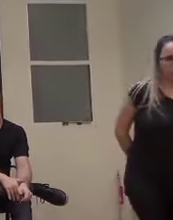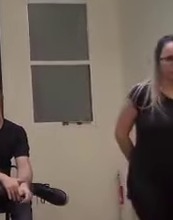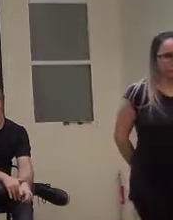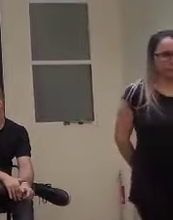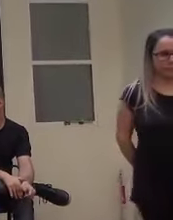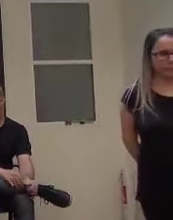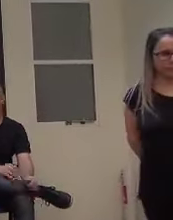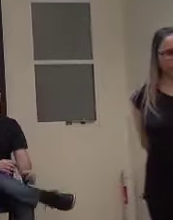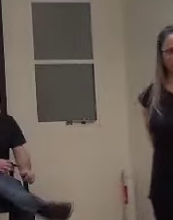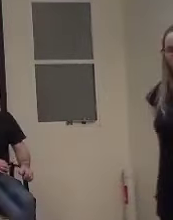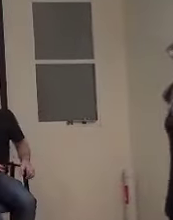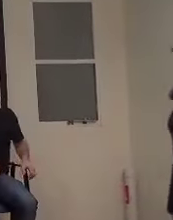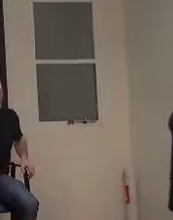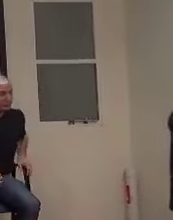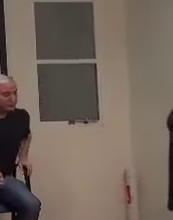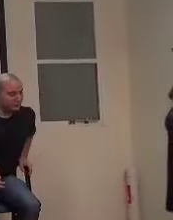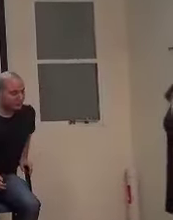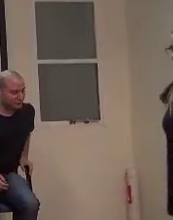no